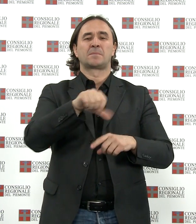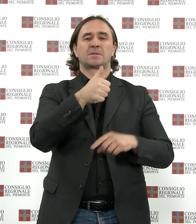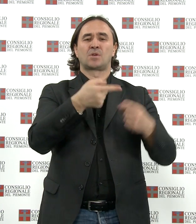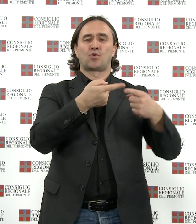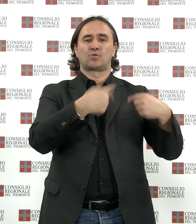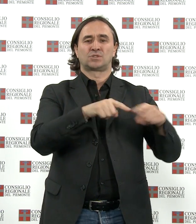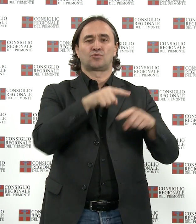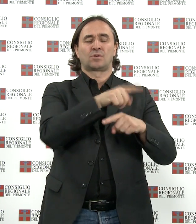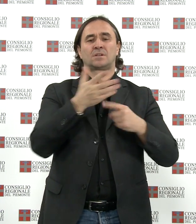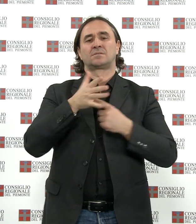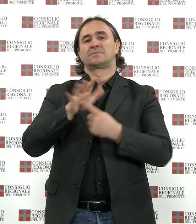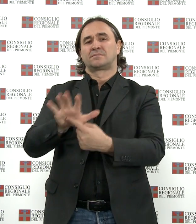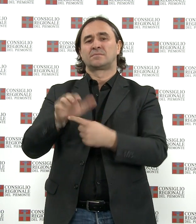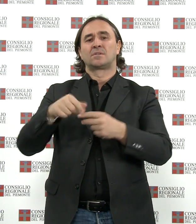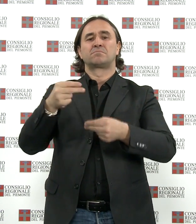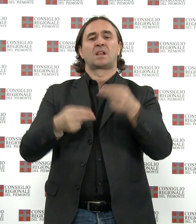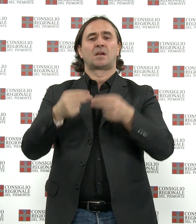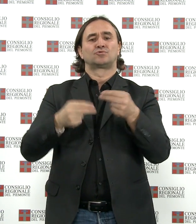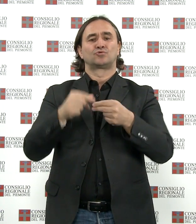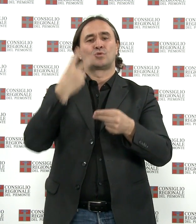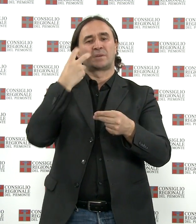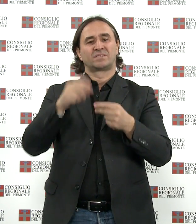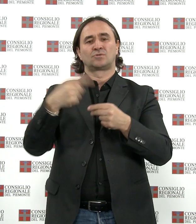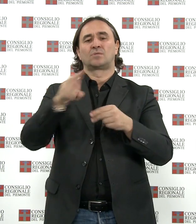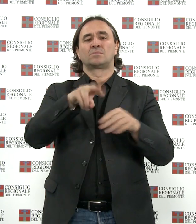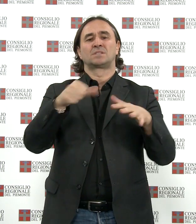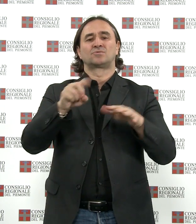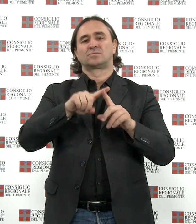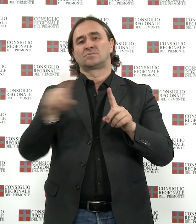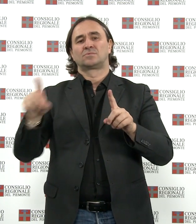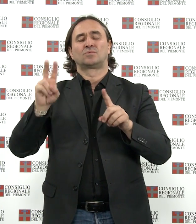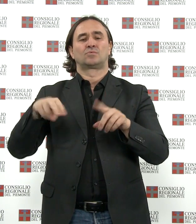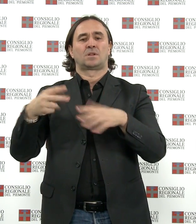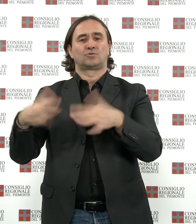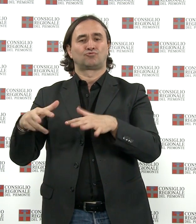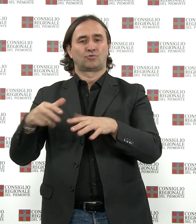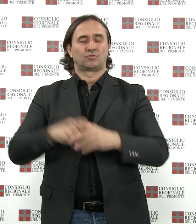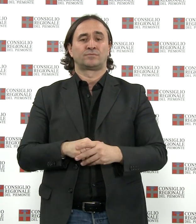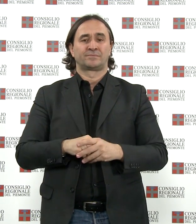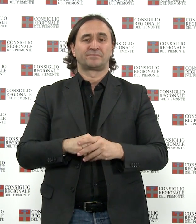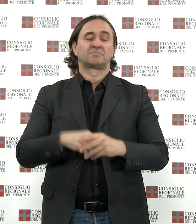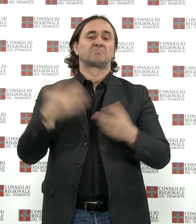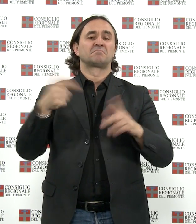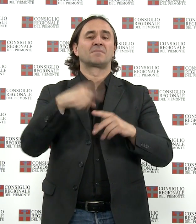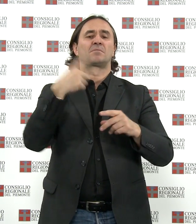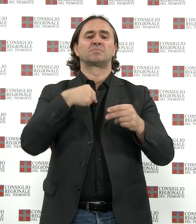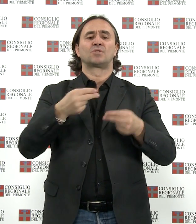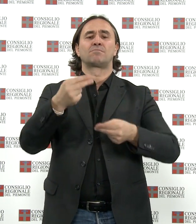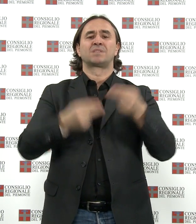previsione finanziario 2016-2018, caratterizzato per la prima volta dal cosiddetto bilancio armonizzato, come previsto